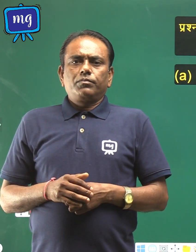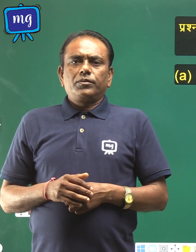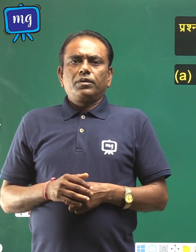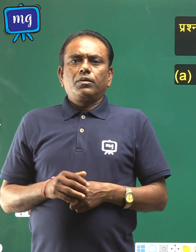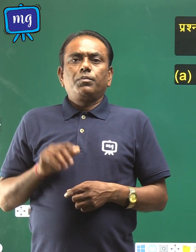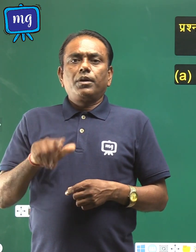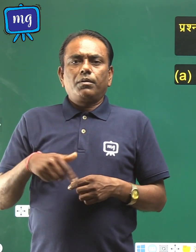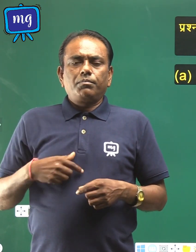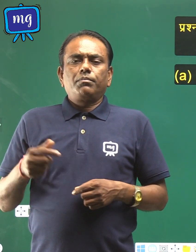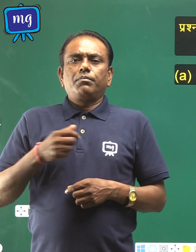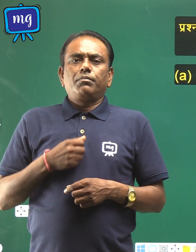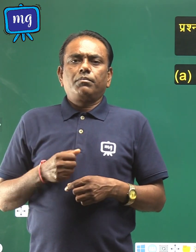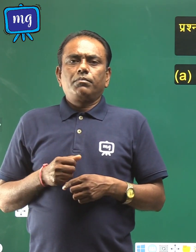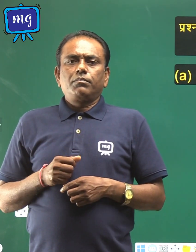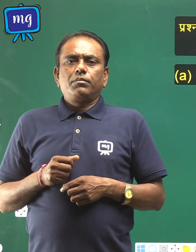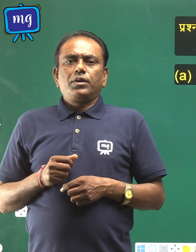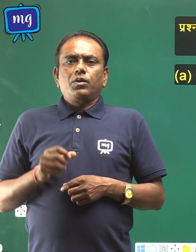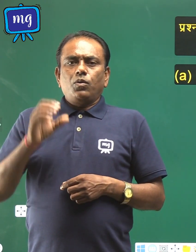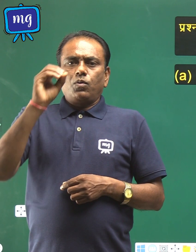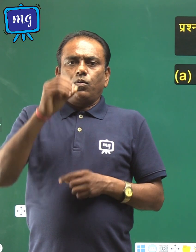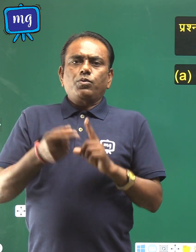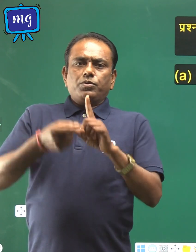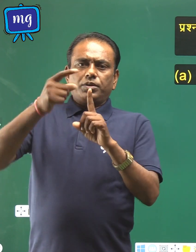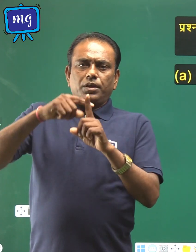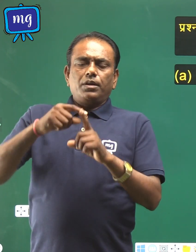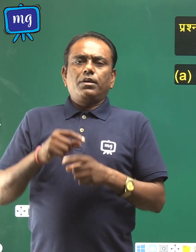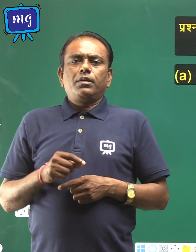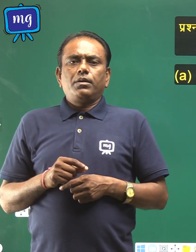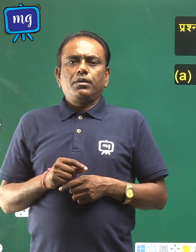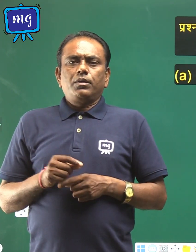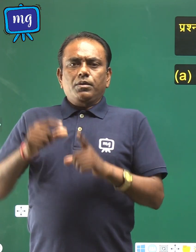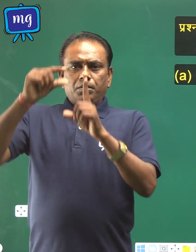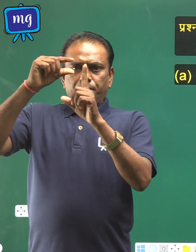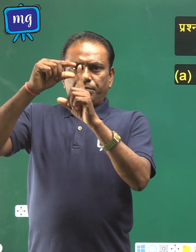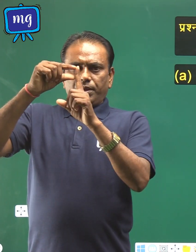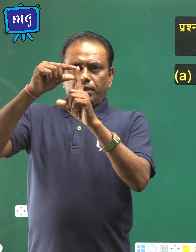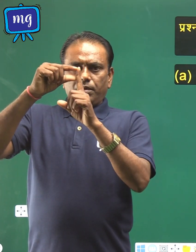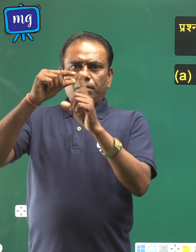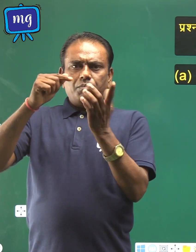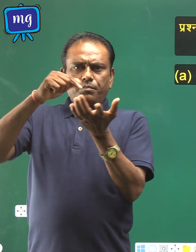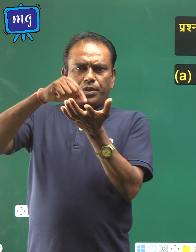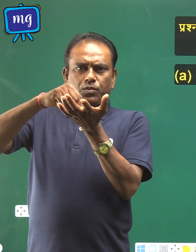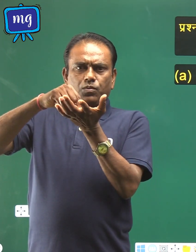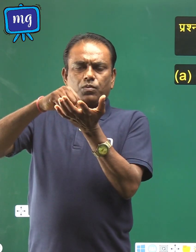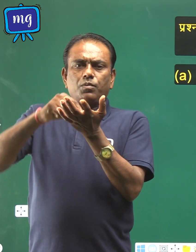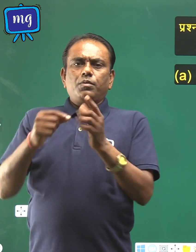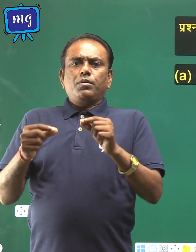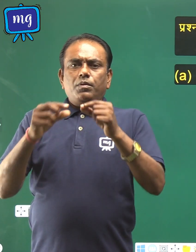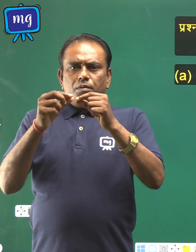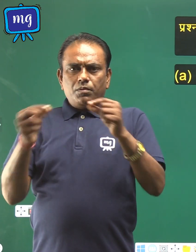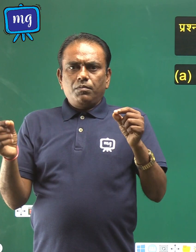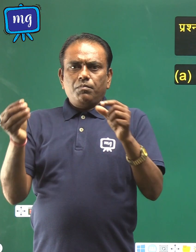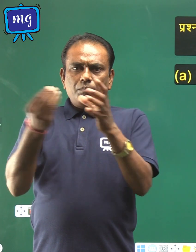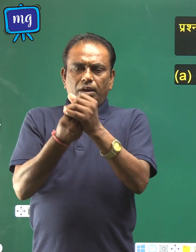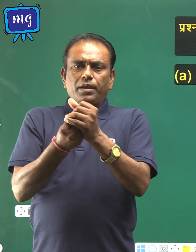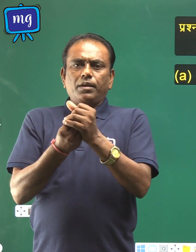तो फिर हम ओ से पी बिंदु को मिलाएंगे और पी से बी